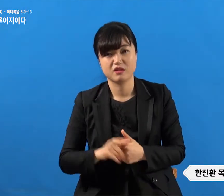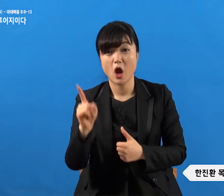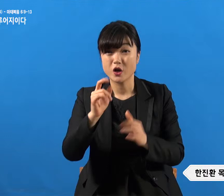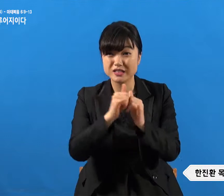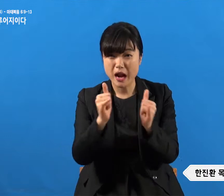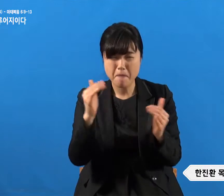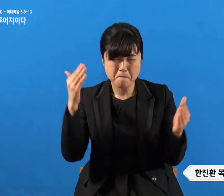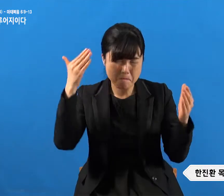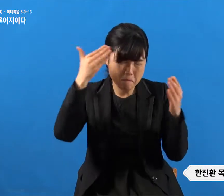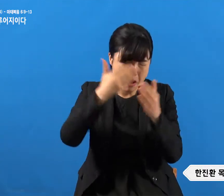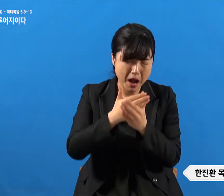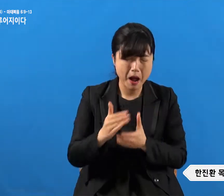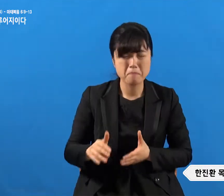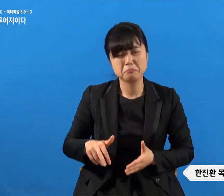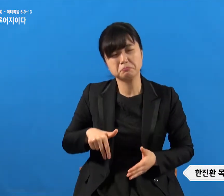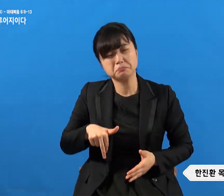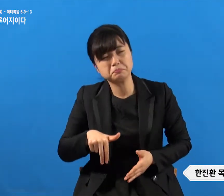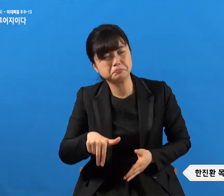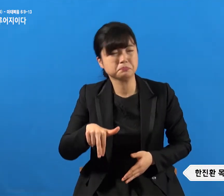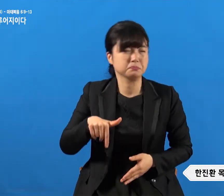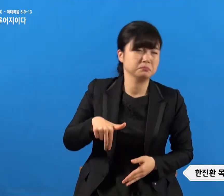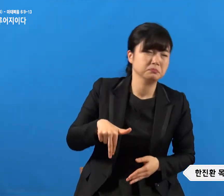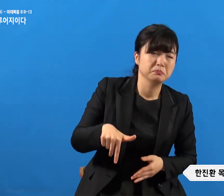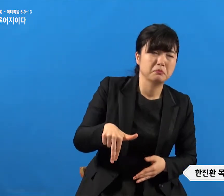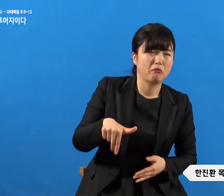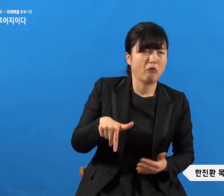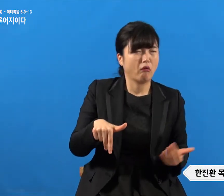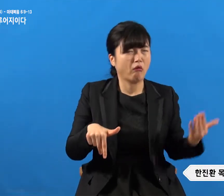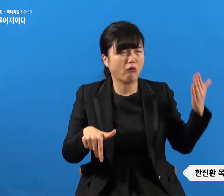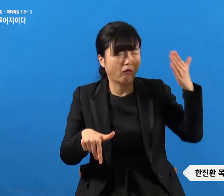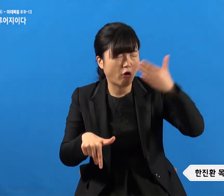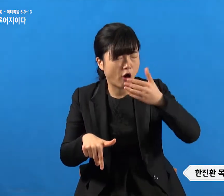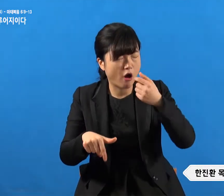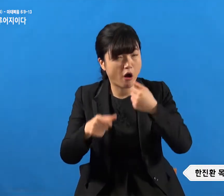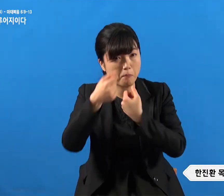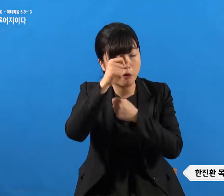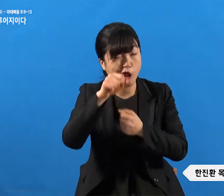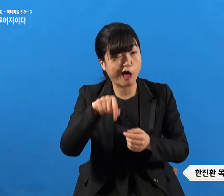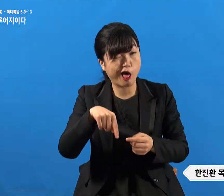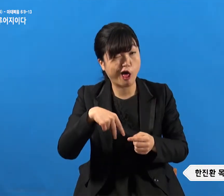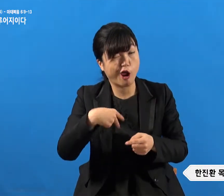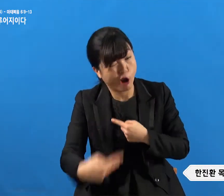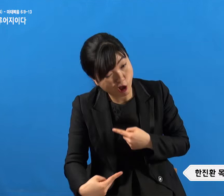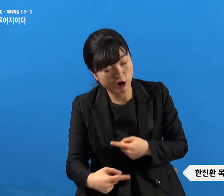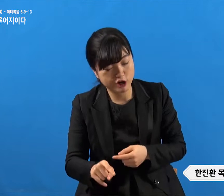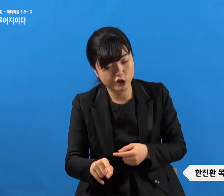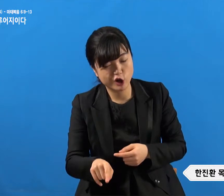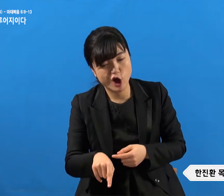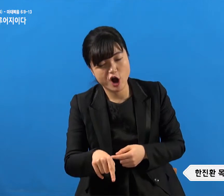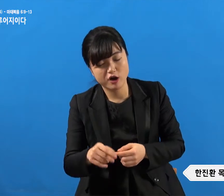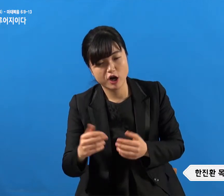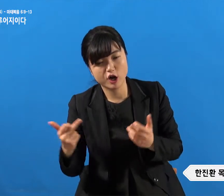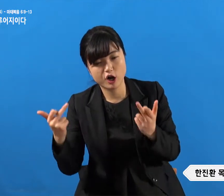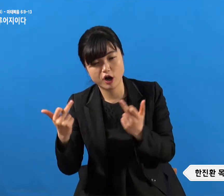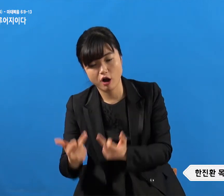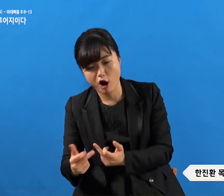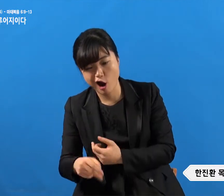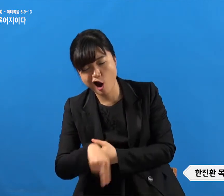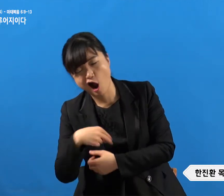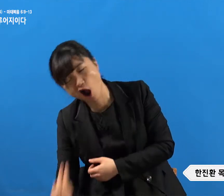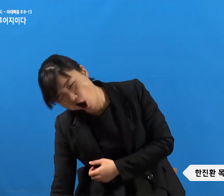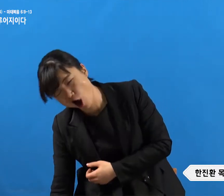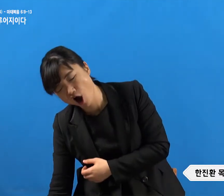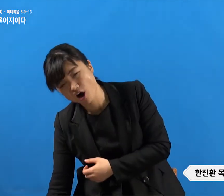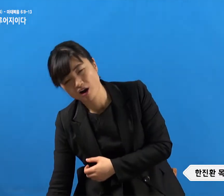어떤 사람이 밤길을 걷다가 캄캄한 밤에 발을 헛디뎌서 낭떠러지에 떨어졌습니다.